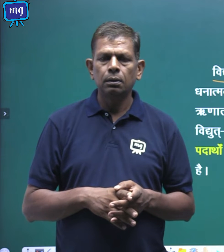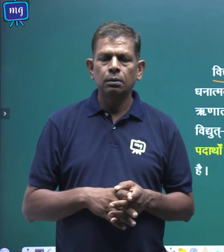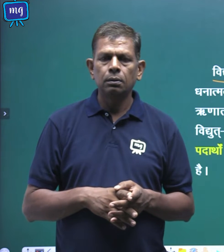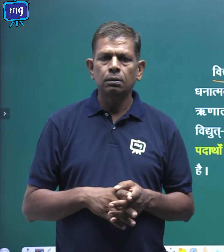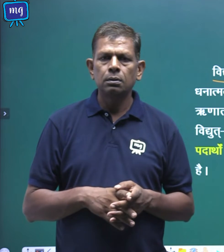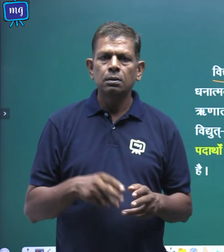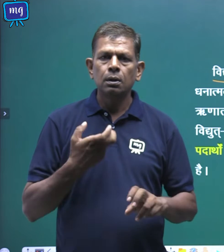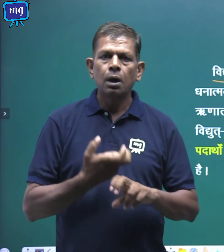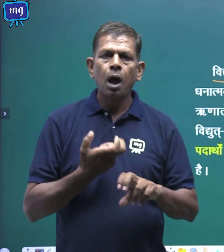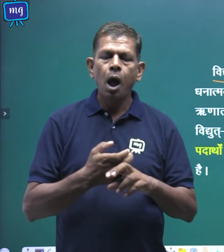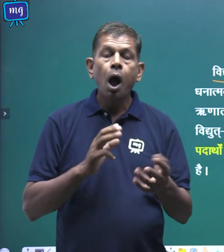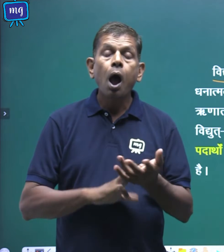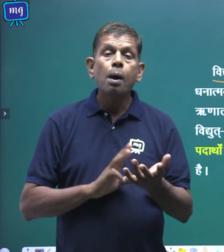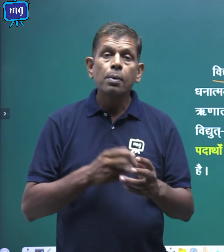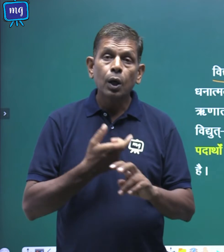धातु की टोपी